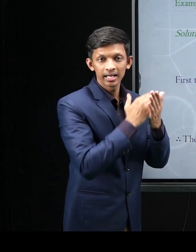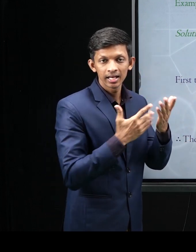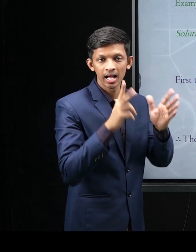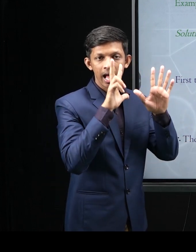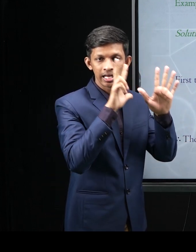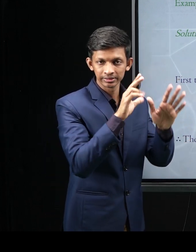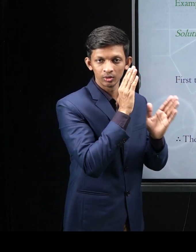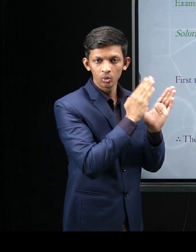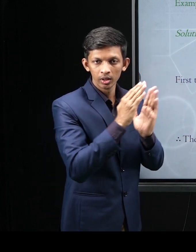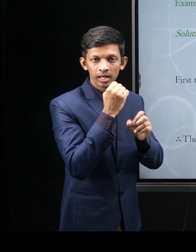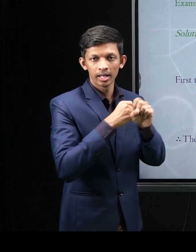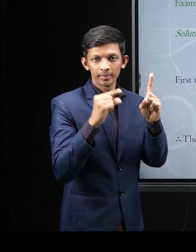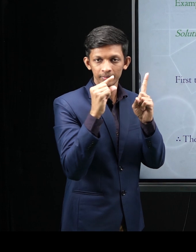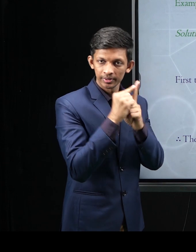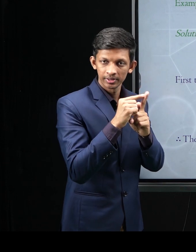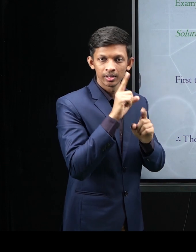అందువల్ల 8వ పర్యాయం జీపీ